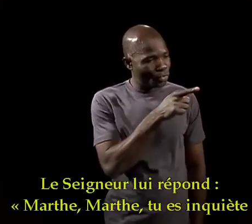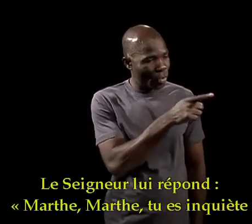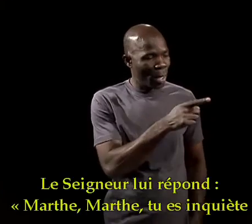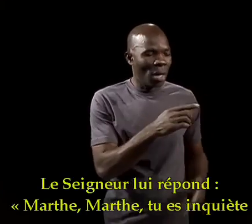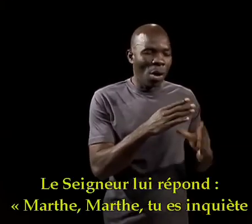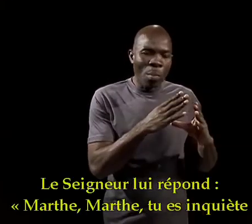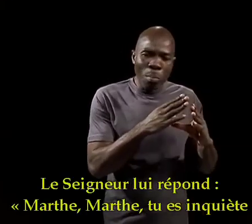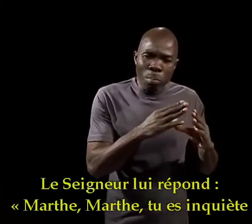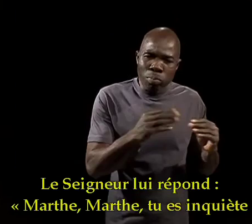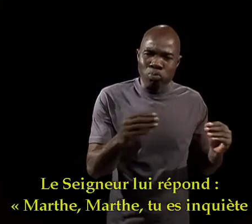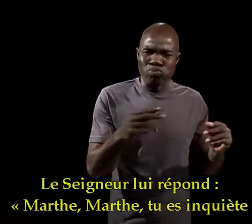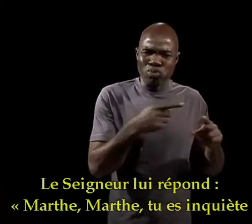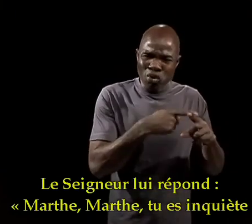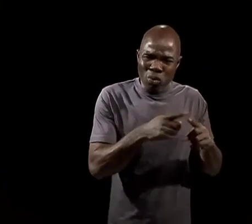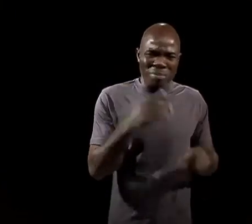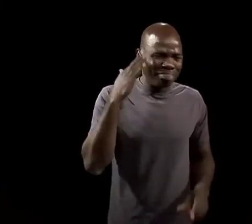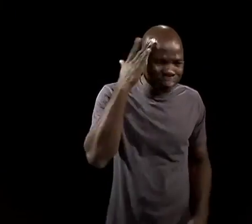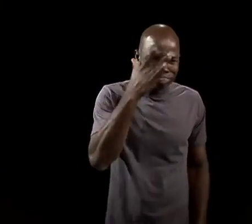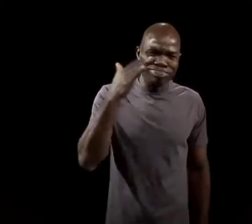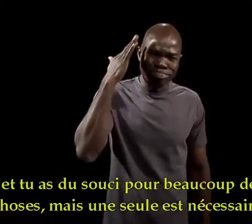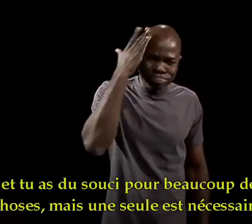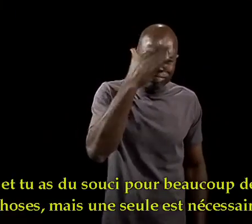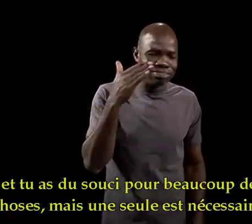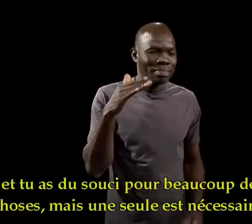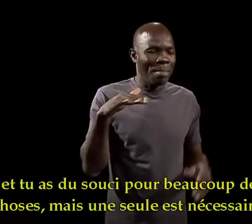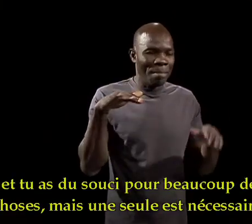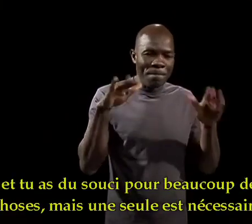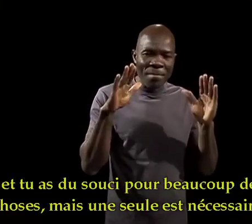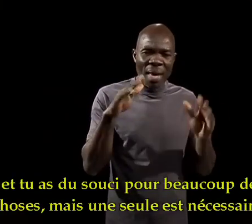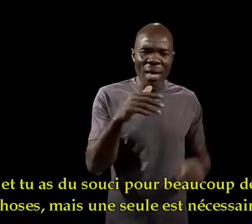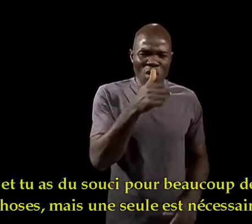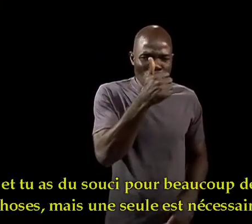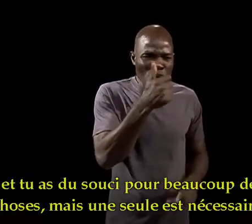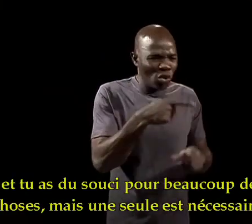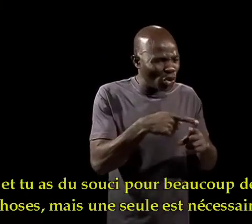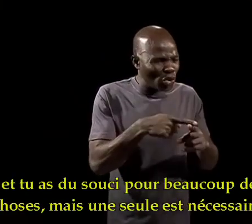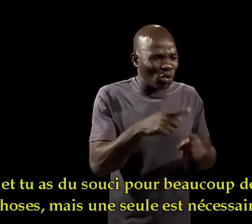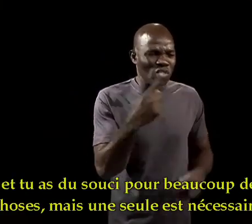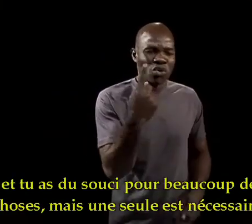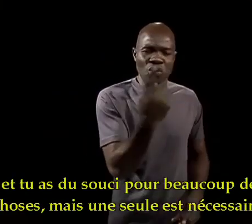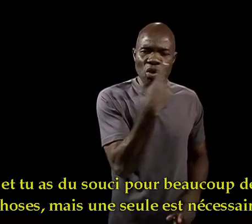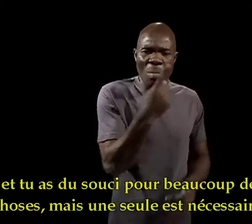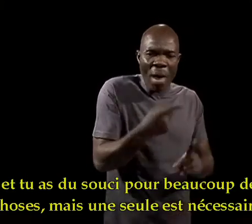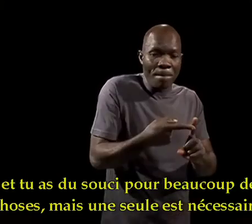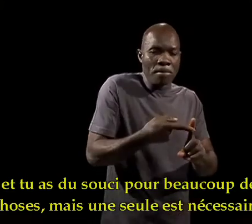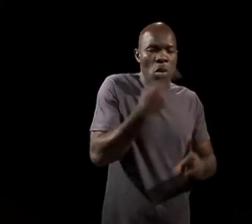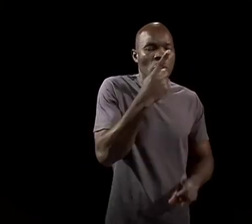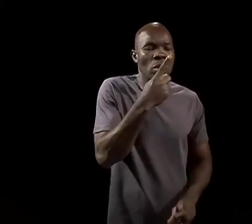Le Seigneur lui répond « Marthe, Marthe, tu es inquiète et tu as du souci pour beaucoup de choses, mais une seule est nécessaire.